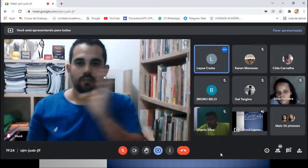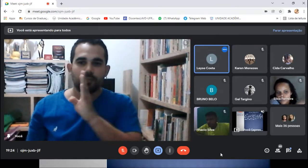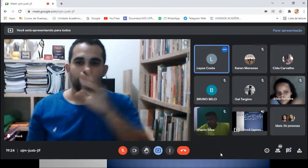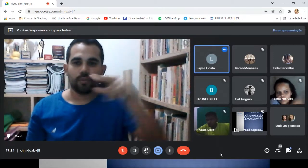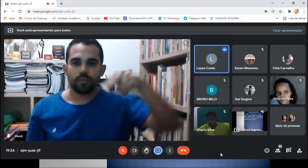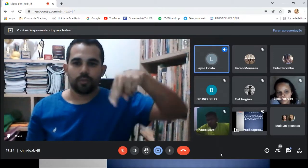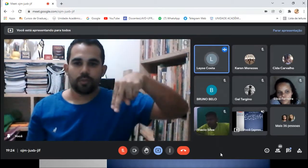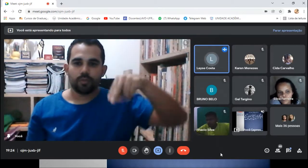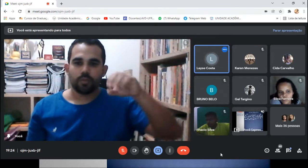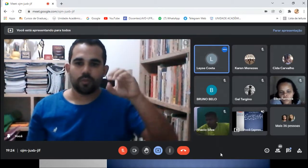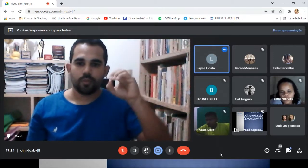Valdo